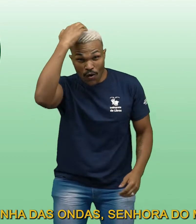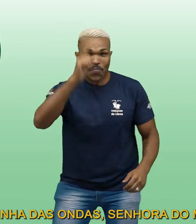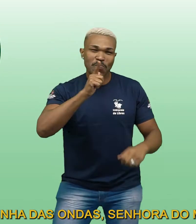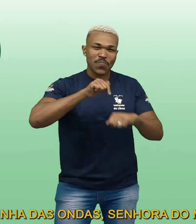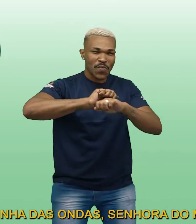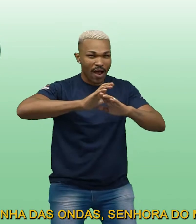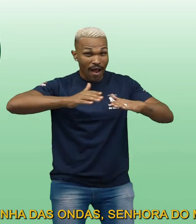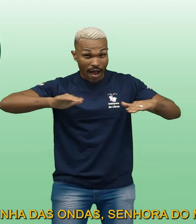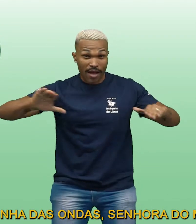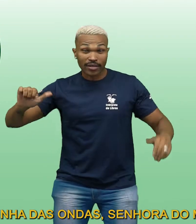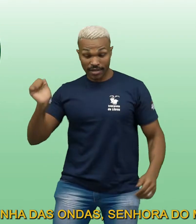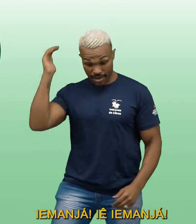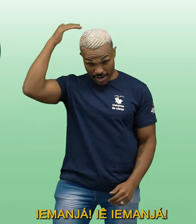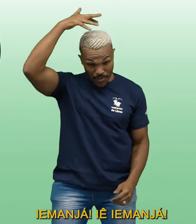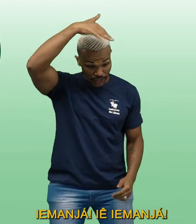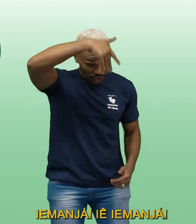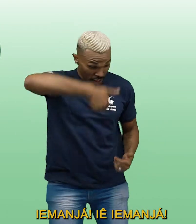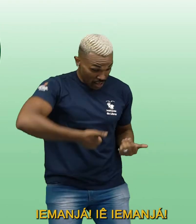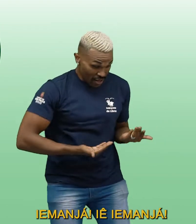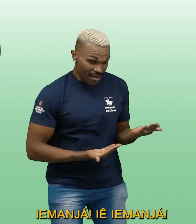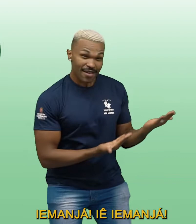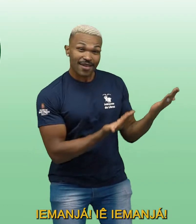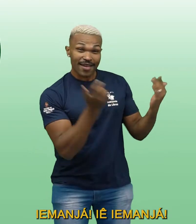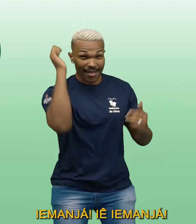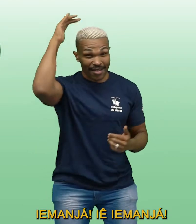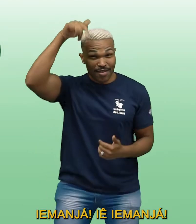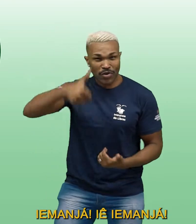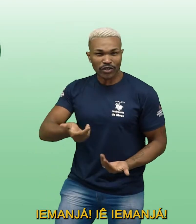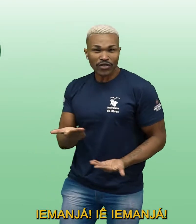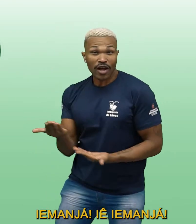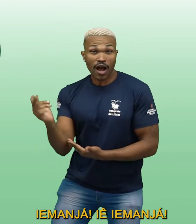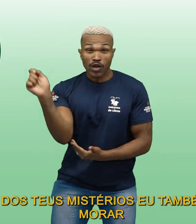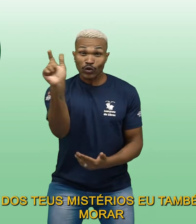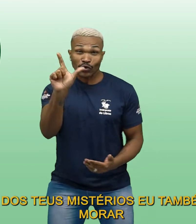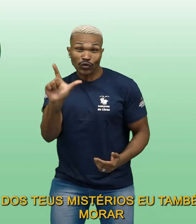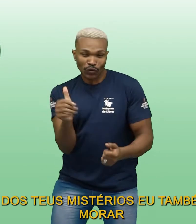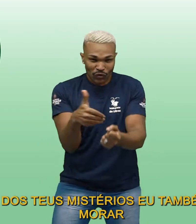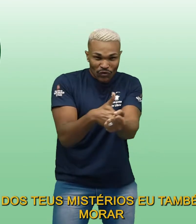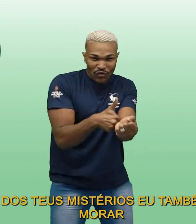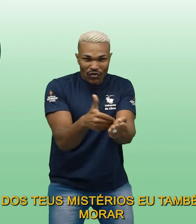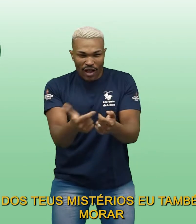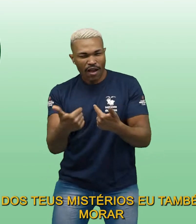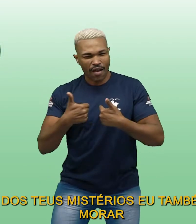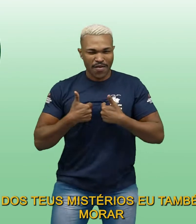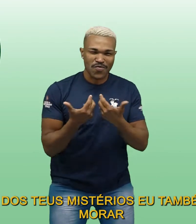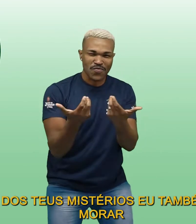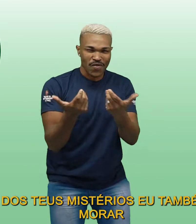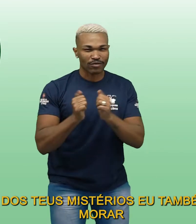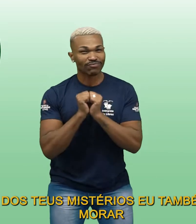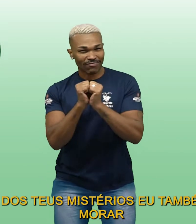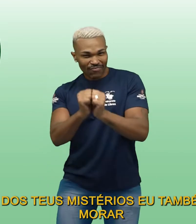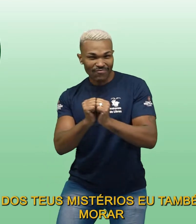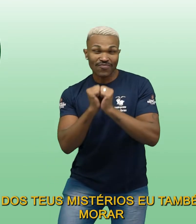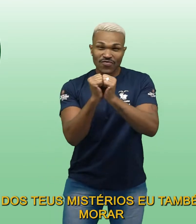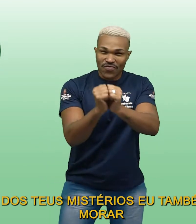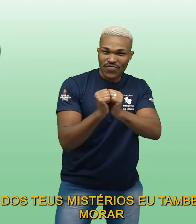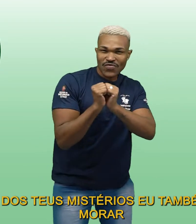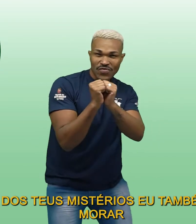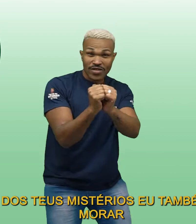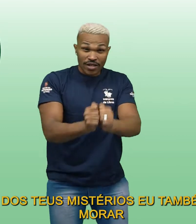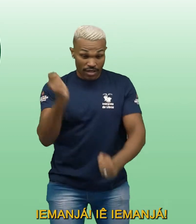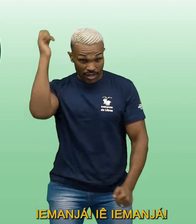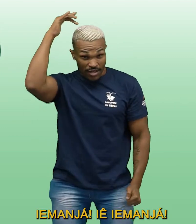do mar. Iemanjá, Iemanjá, no azul dos teus mistérios também quero